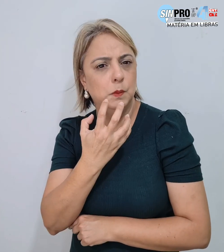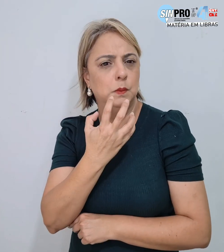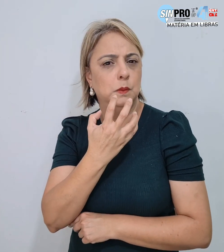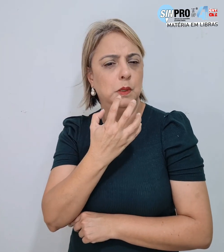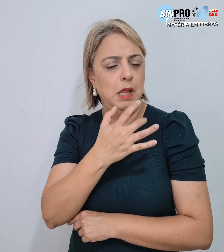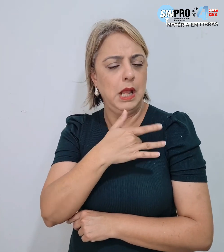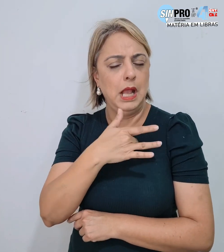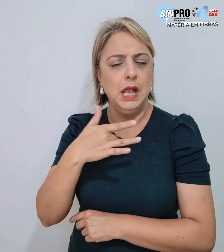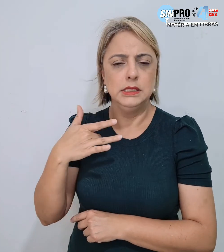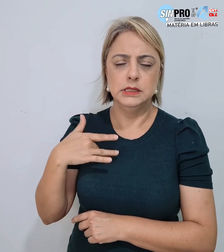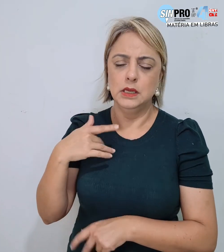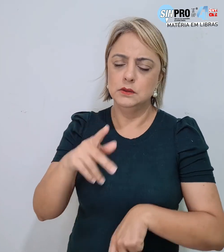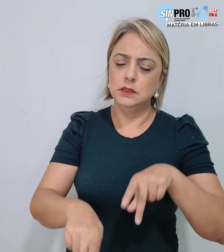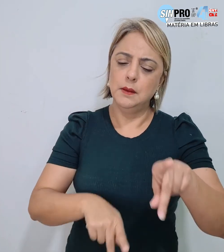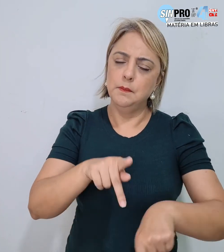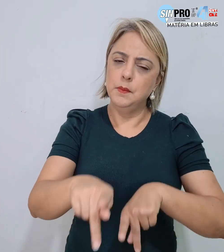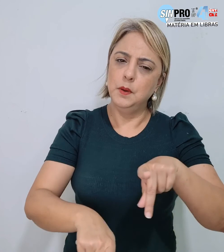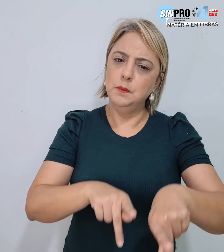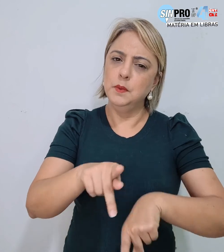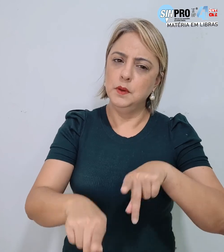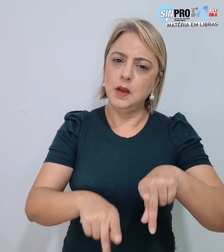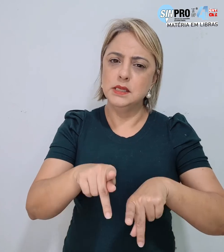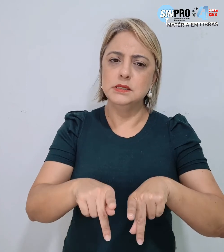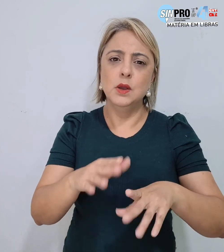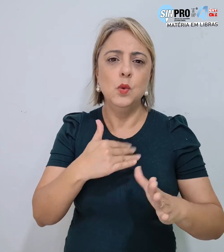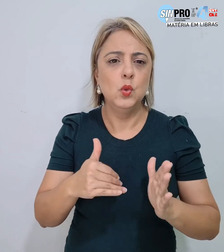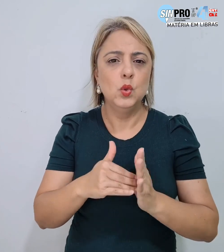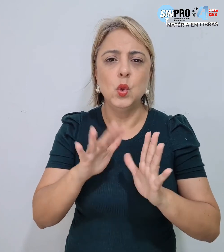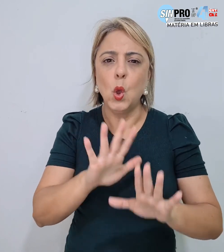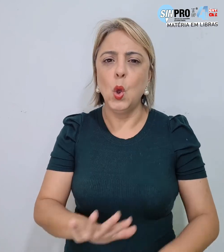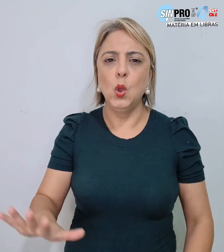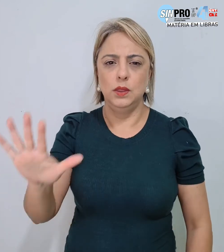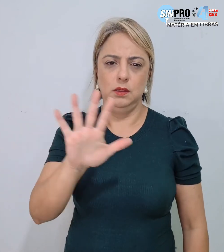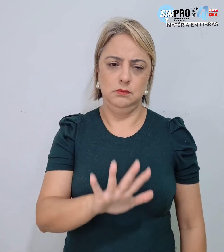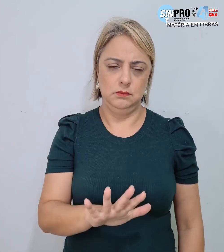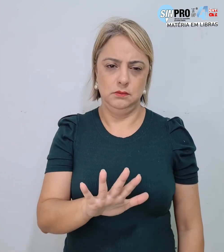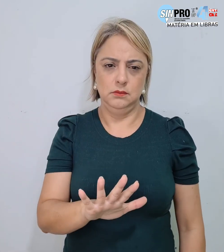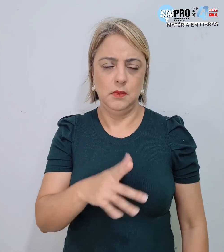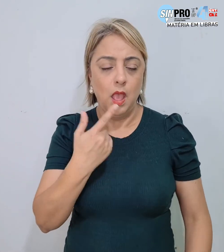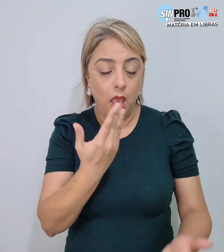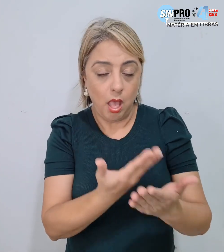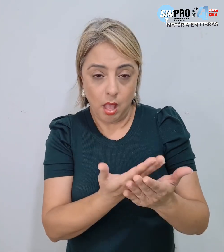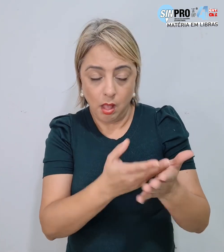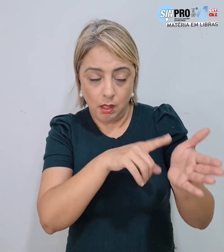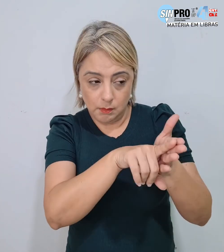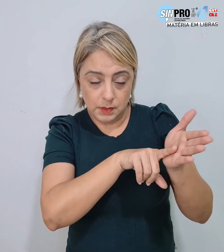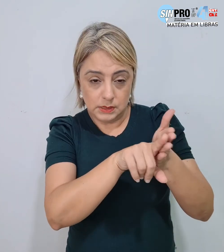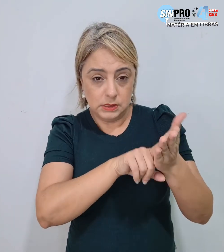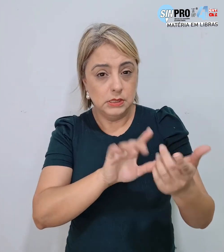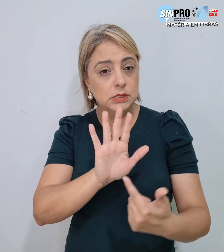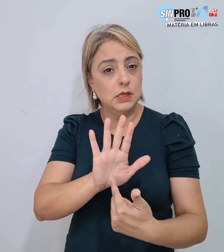e a saúde da população em geral e o estudo revelou